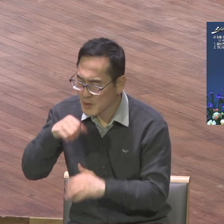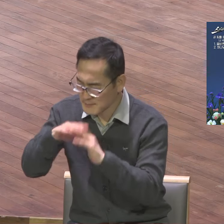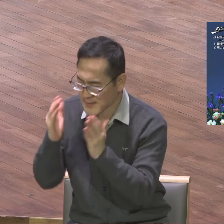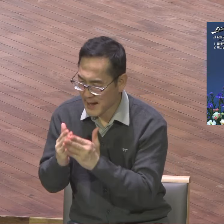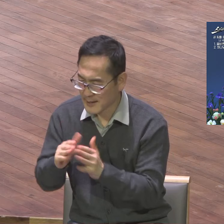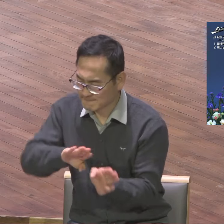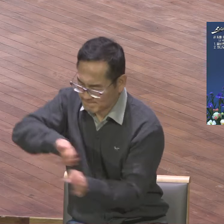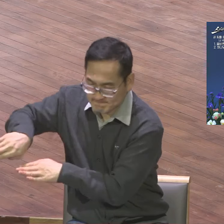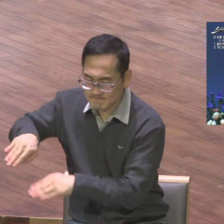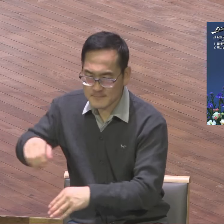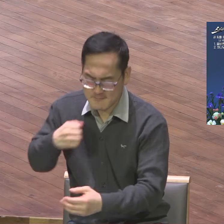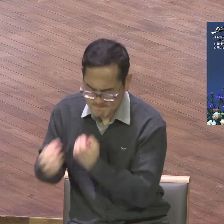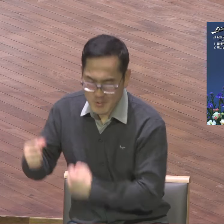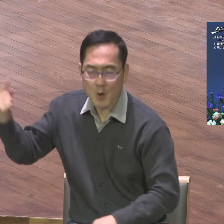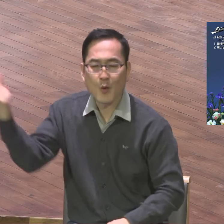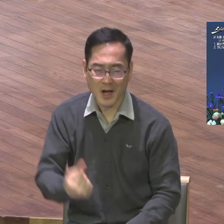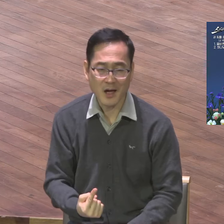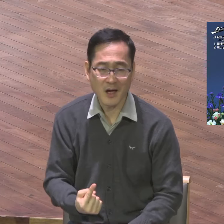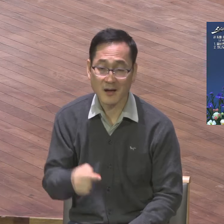가지 시험 다 이기고